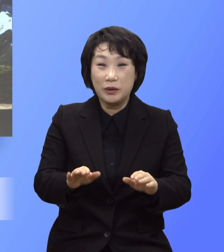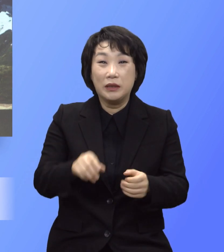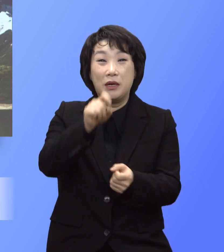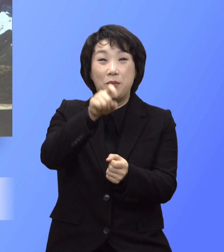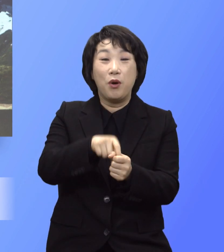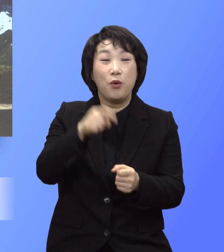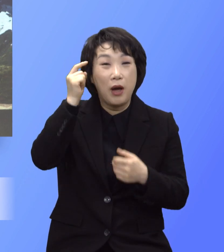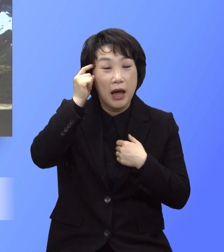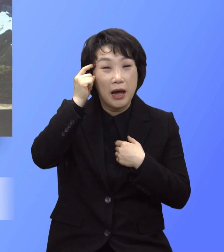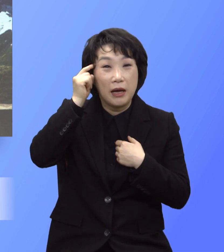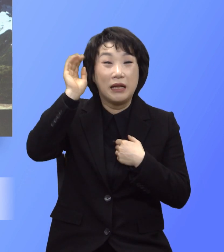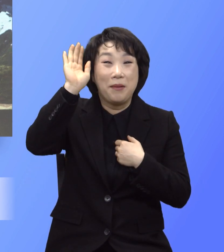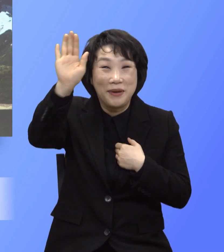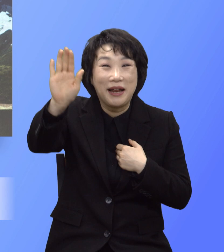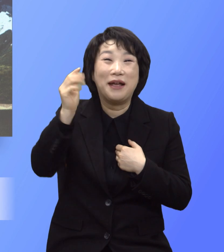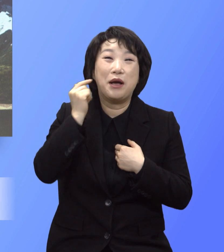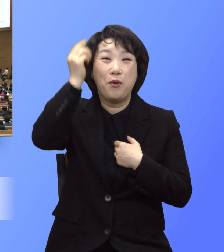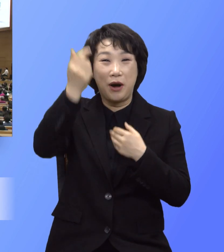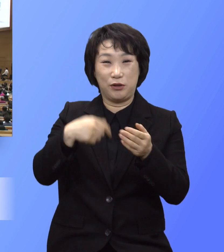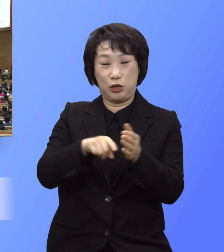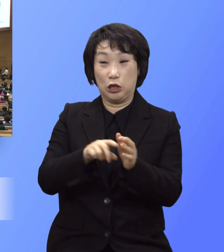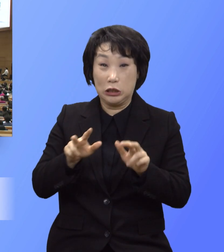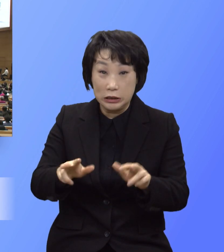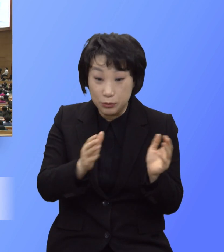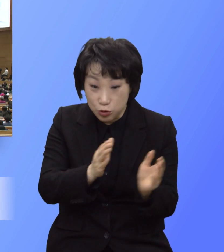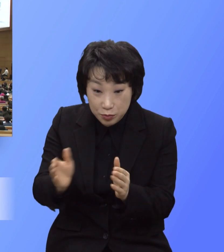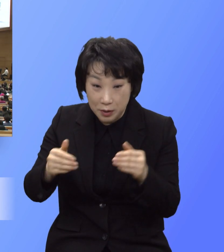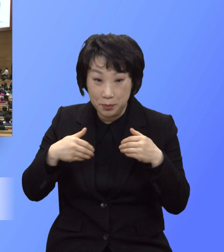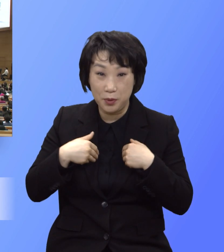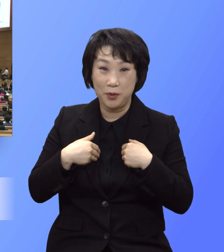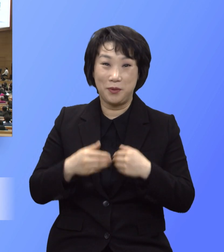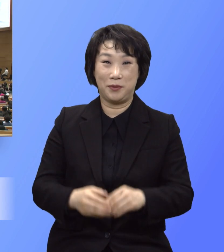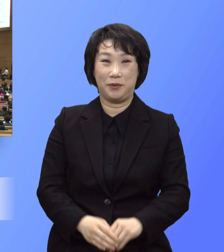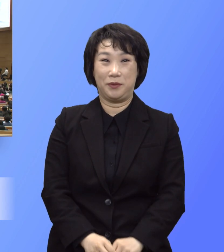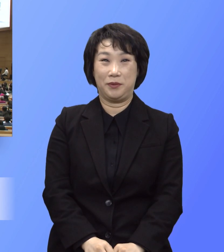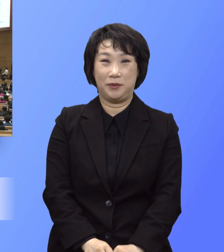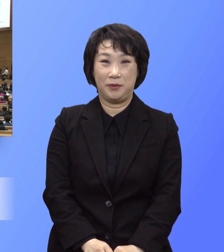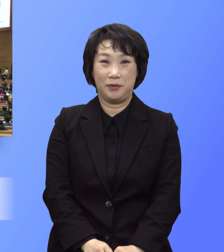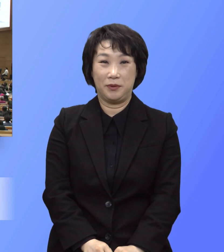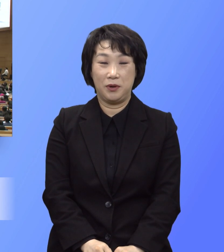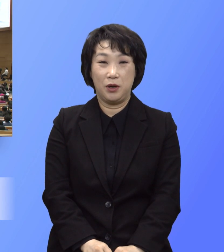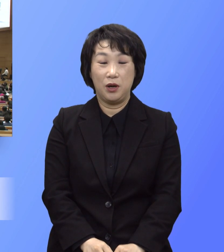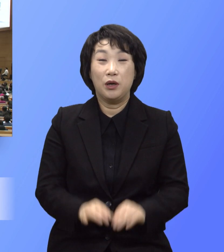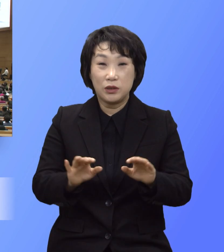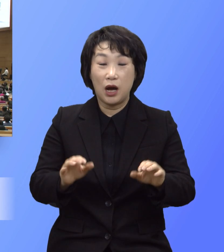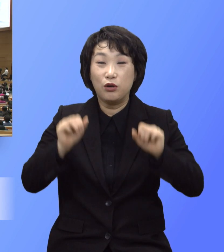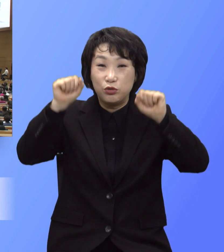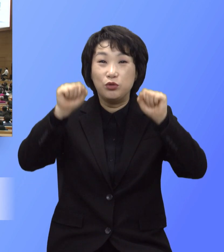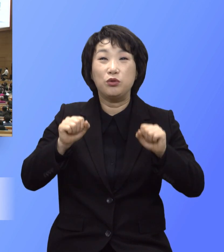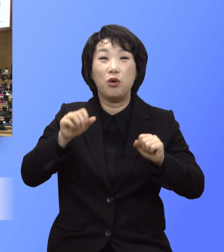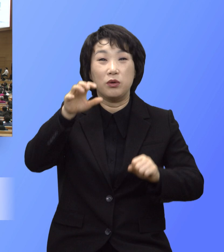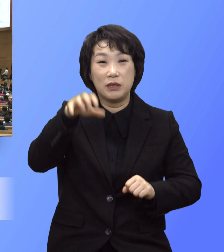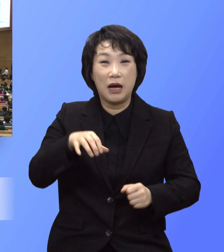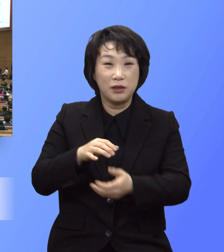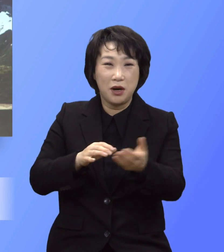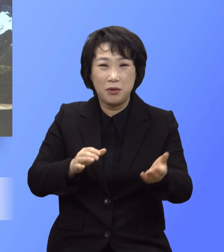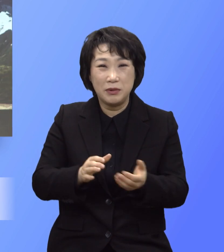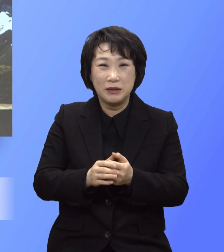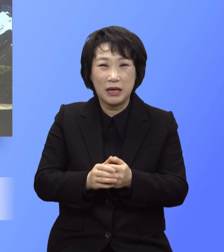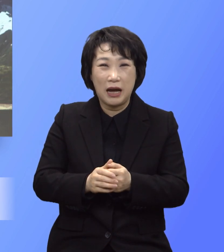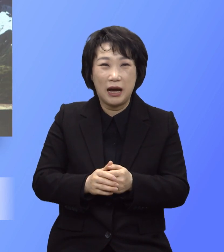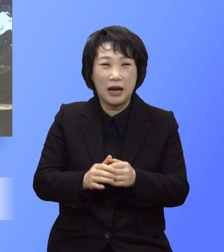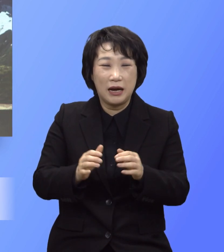있느냐? 내일의 영광을 위해서 준비하라고 있는 것인데, 예, 운동장에서 왜 그렇게 여러분